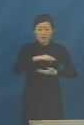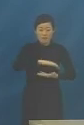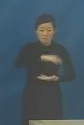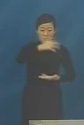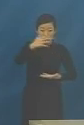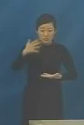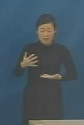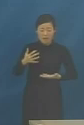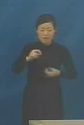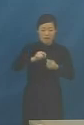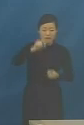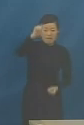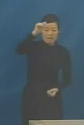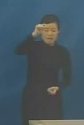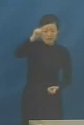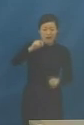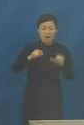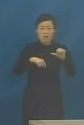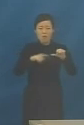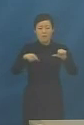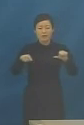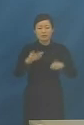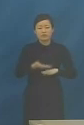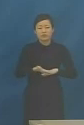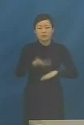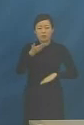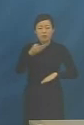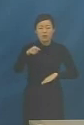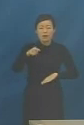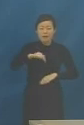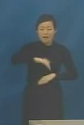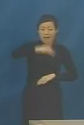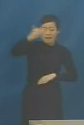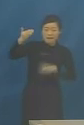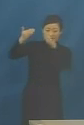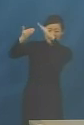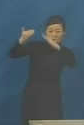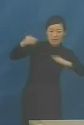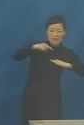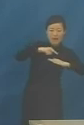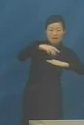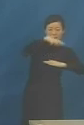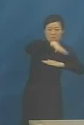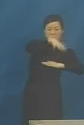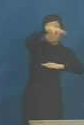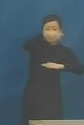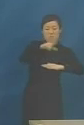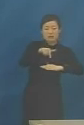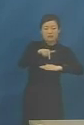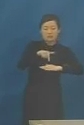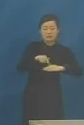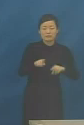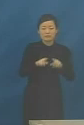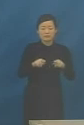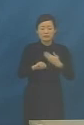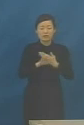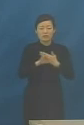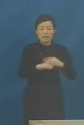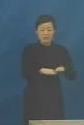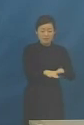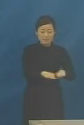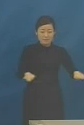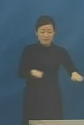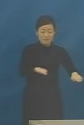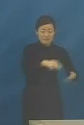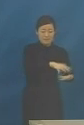以上のものこういうものがこう斜面にあると例えばの住宅地の真ん中であの通常の擁壁をやってというものは